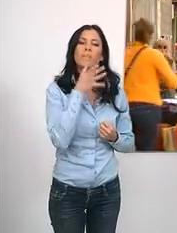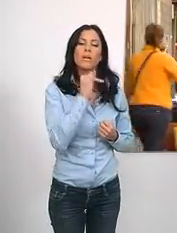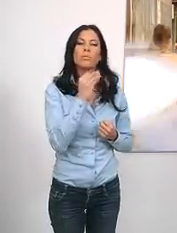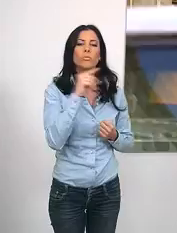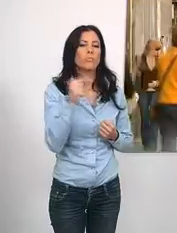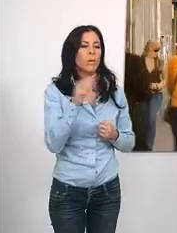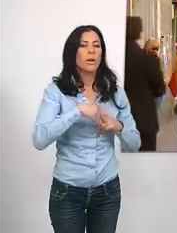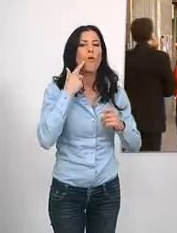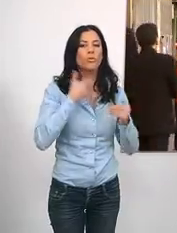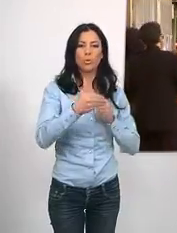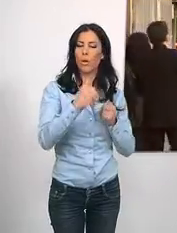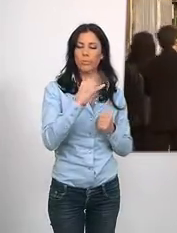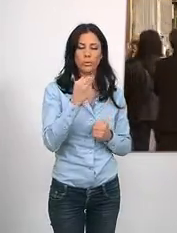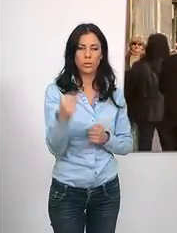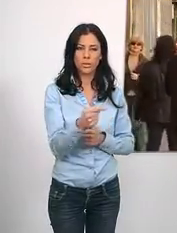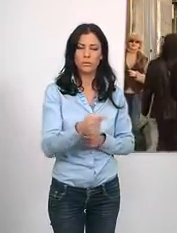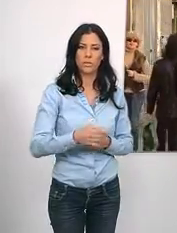desfavorables expectativas de